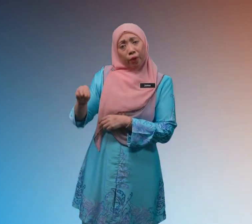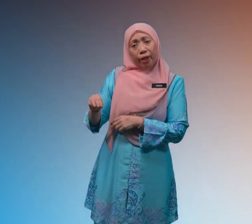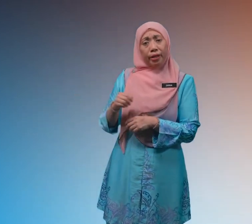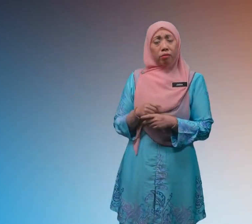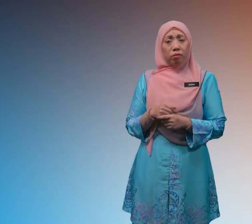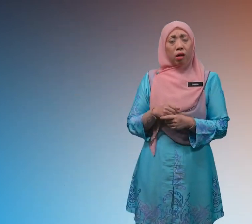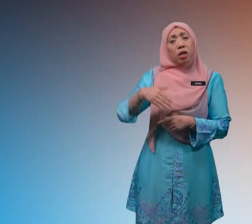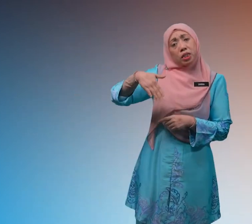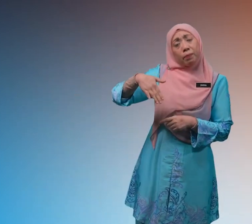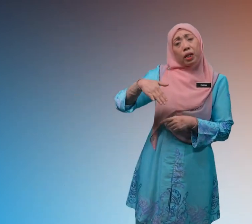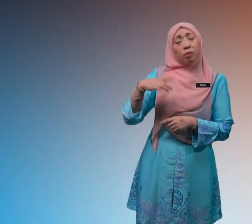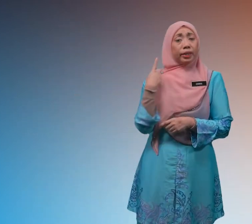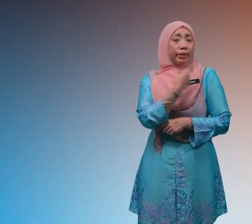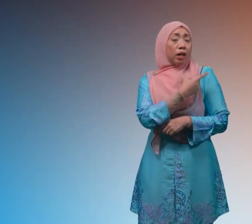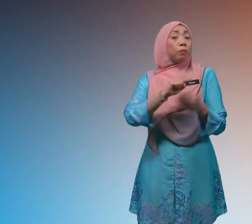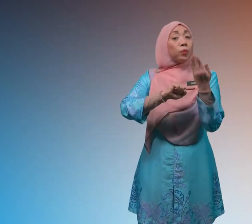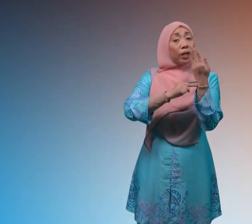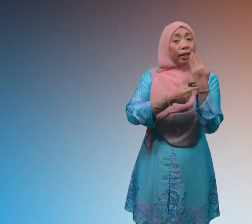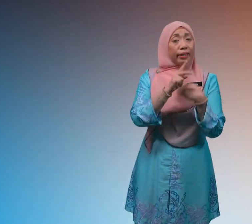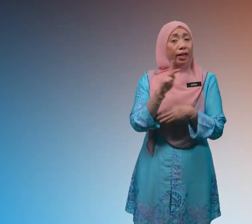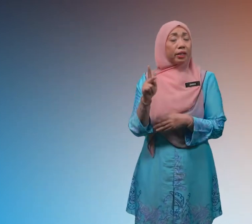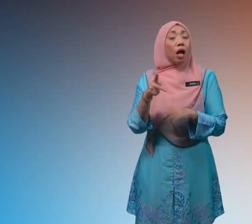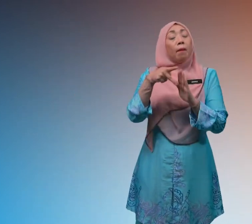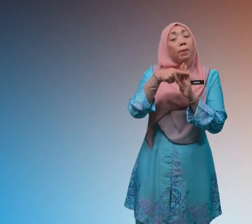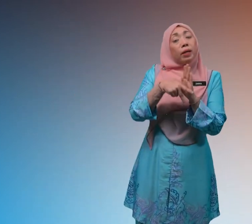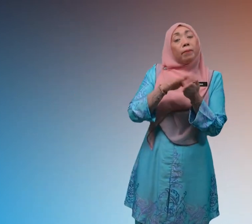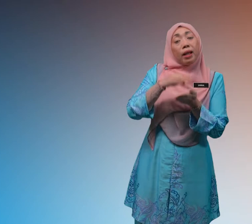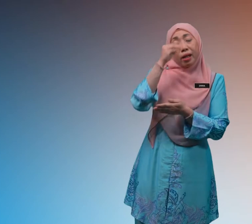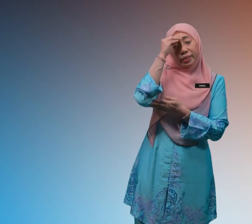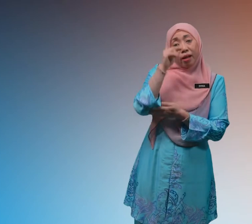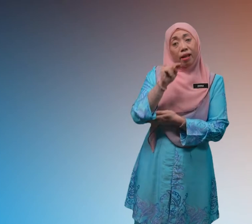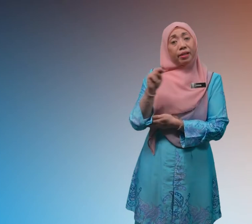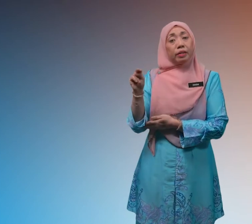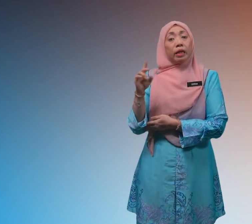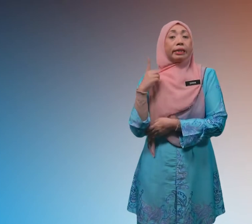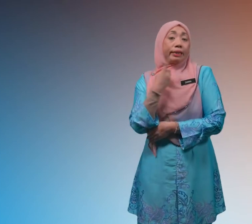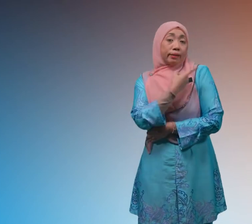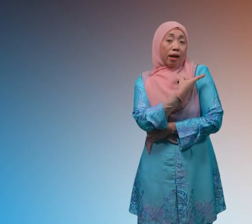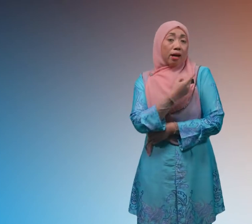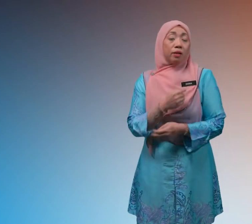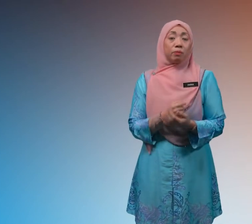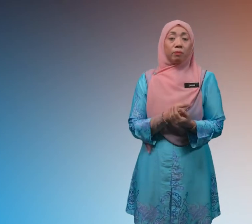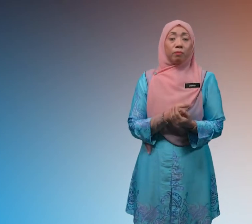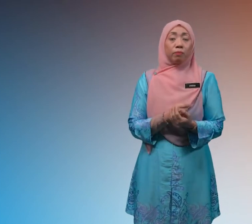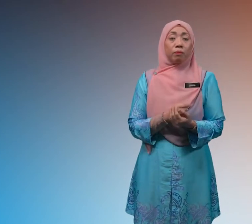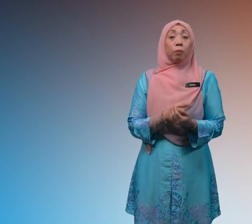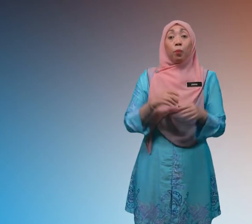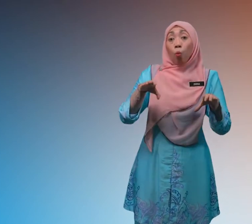Murid-murid, sebelum kita mulakan pembelajaran, kita